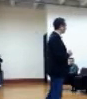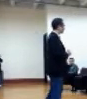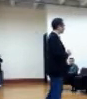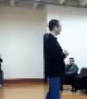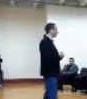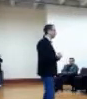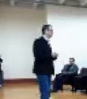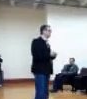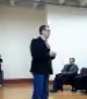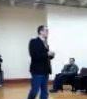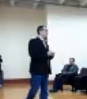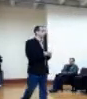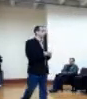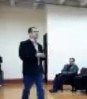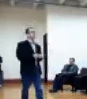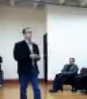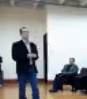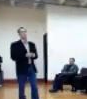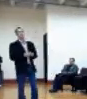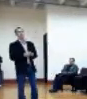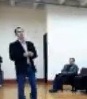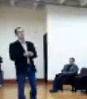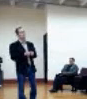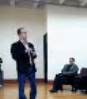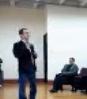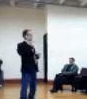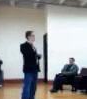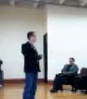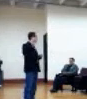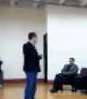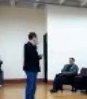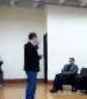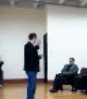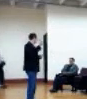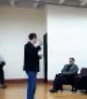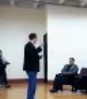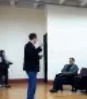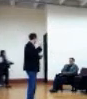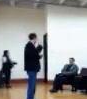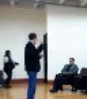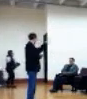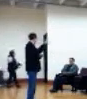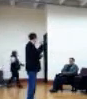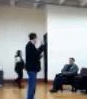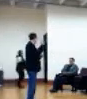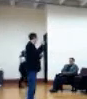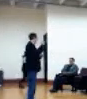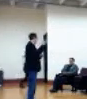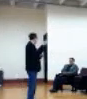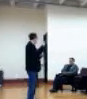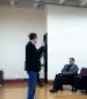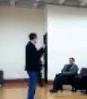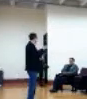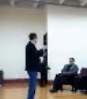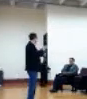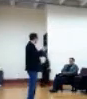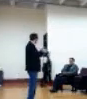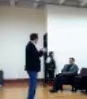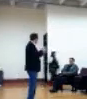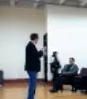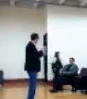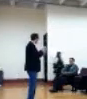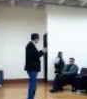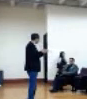de él, de la mamá, igual llegábamos a la casa, compartíamos y más o menos desarrollé algunas competencias en la medida de sus posibilidades y mis